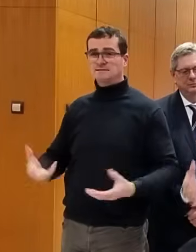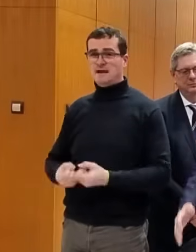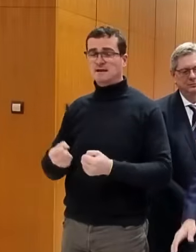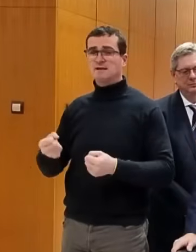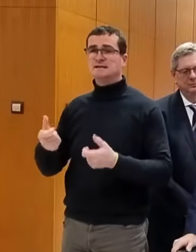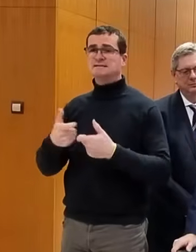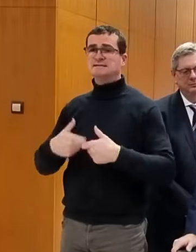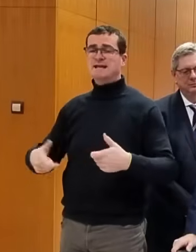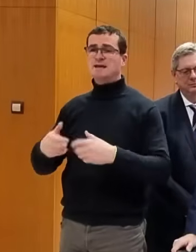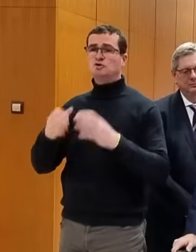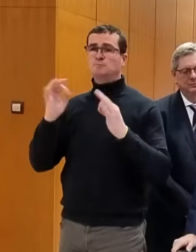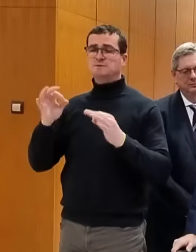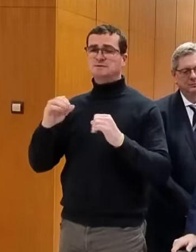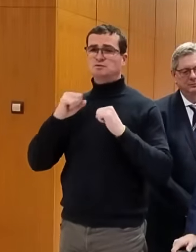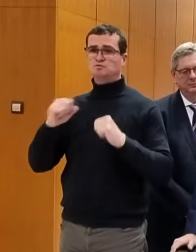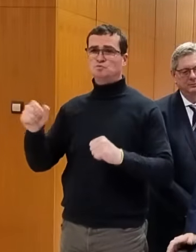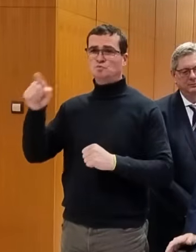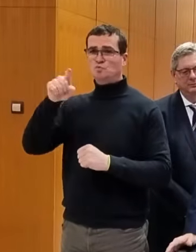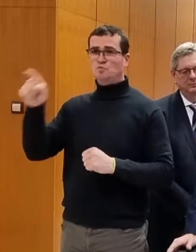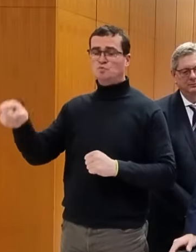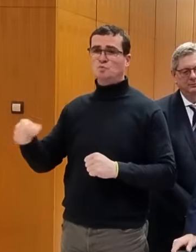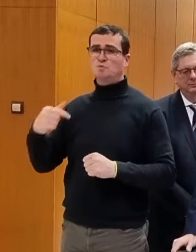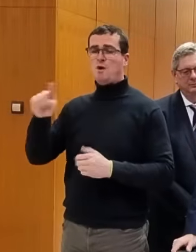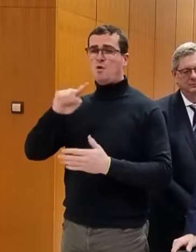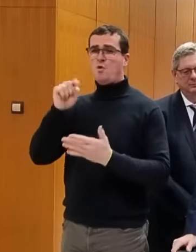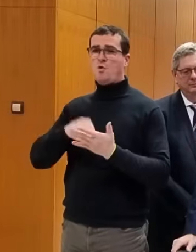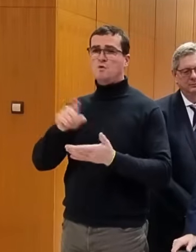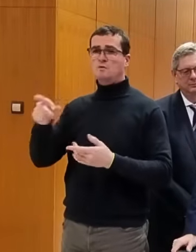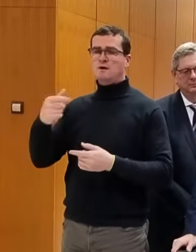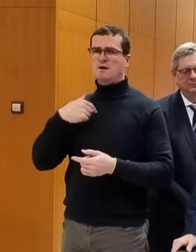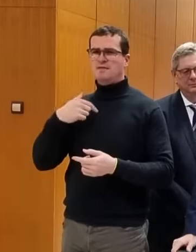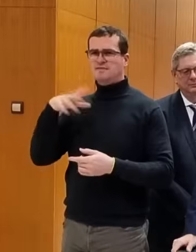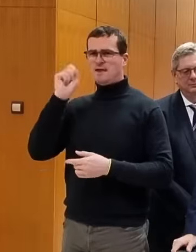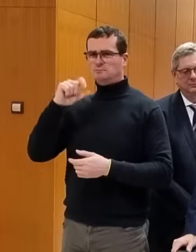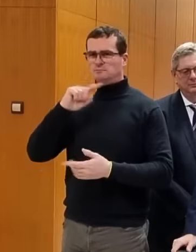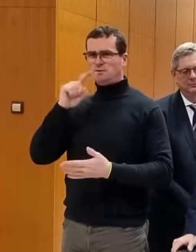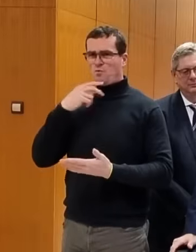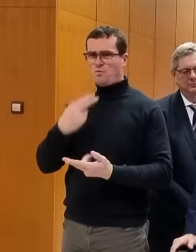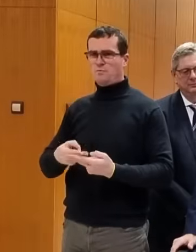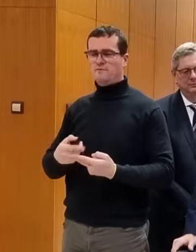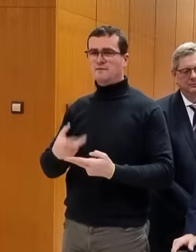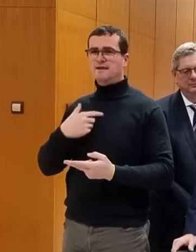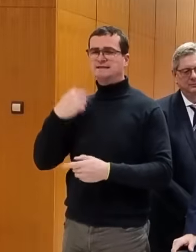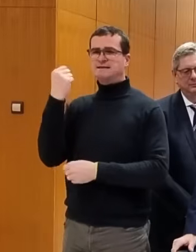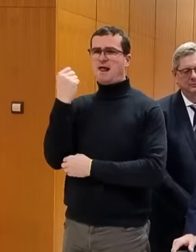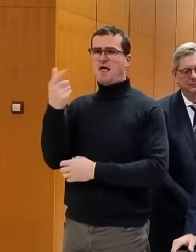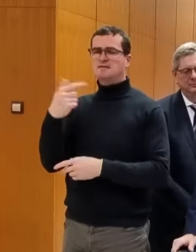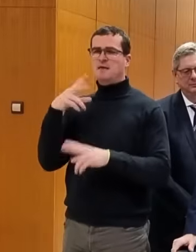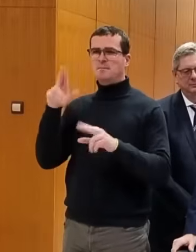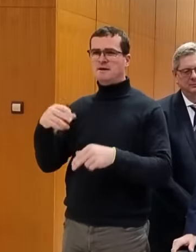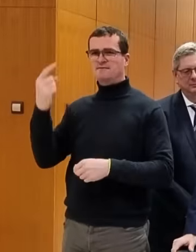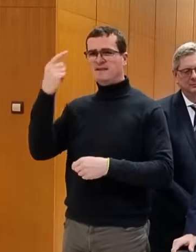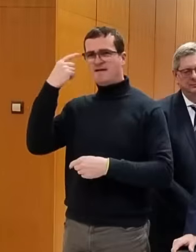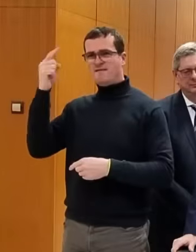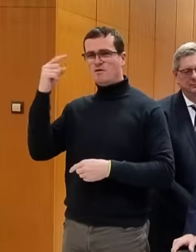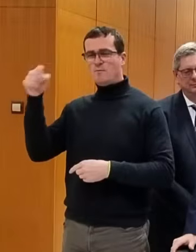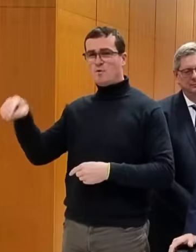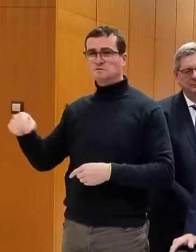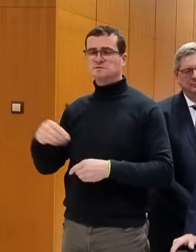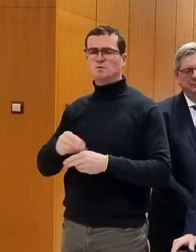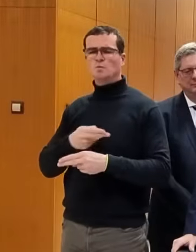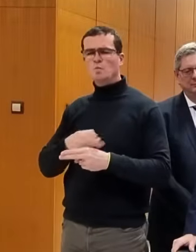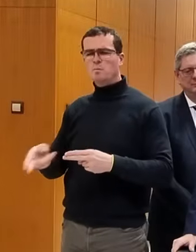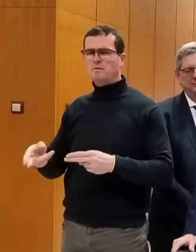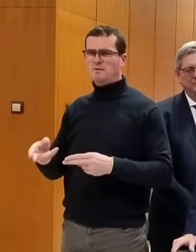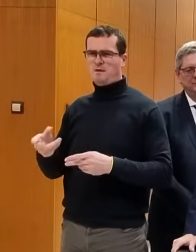Naopak Senát špecializovaného trestného súdu sa kladie im otázky, na ktoré nie sú schopní odpovedať. Sú základné elementárne právne vedomosti, kde vlastne